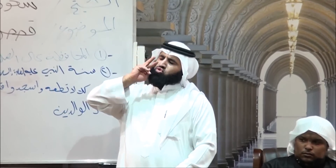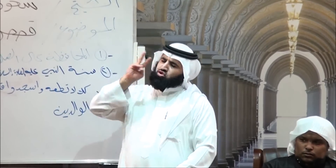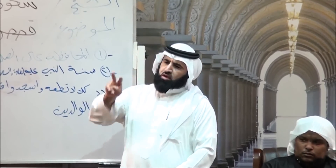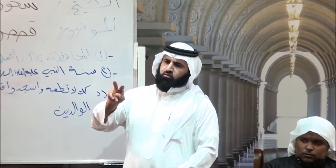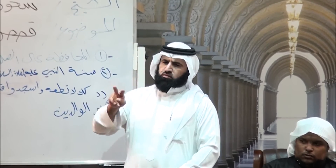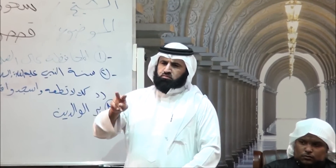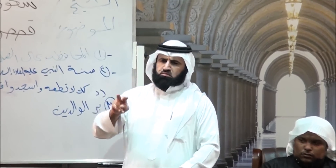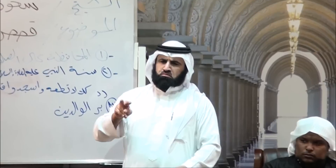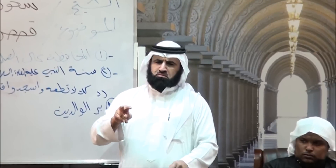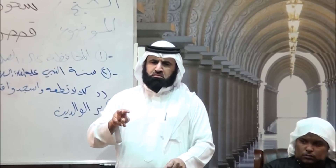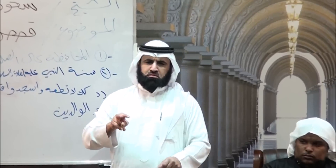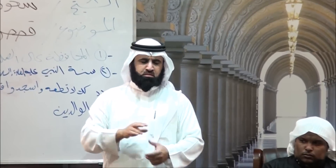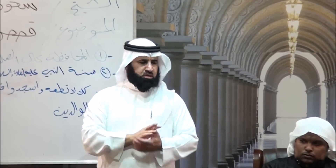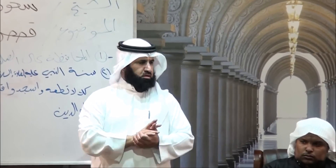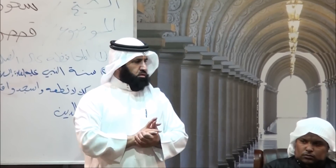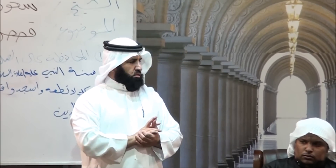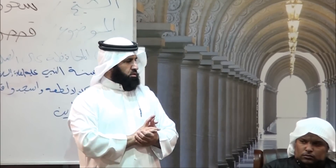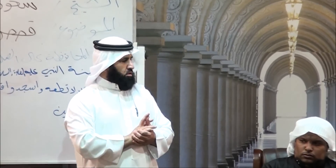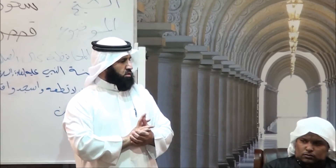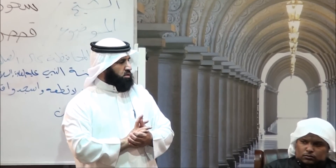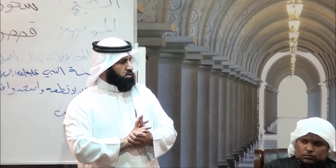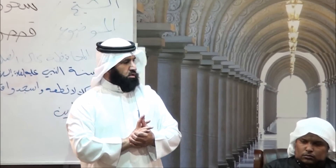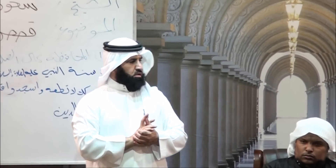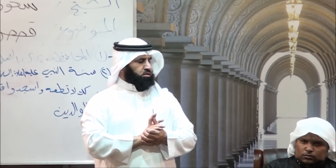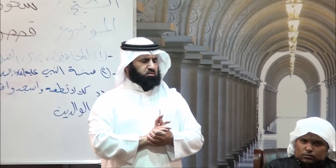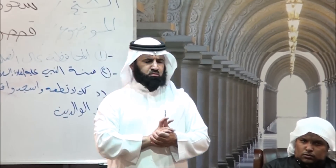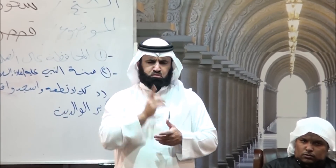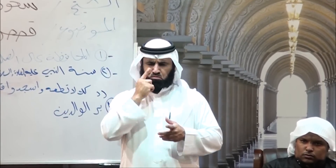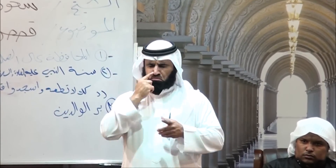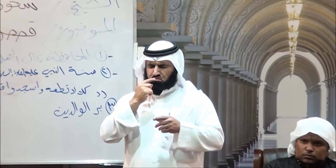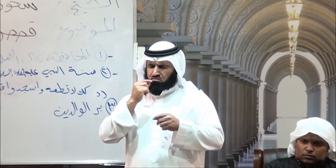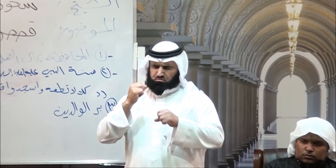قام مالك اليوم وهو خائف